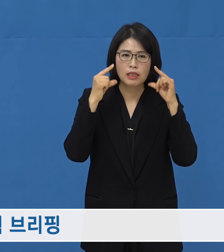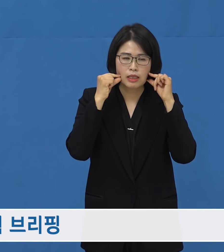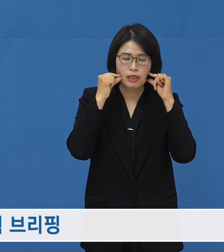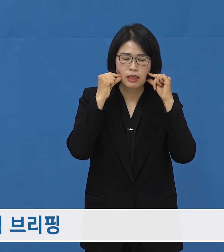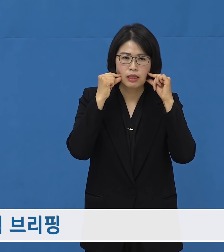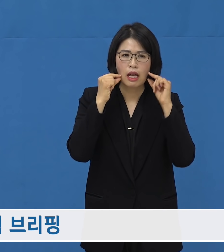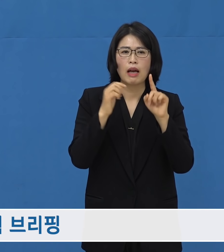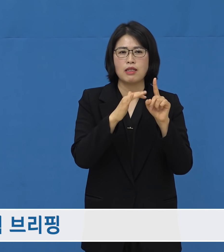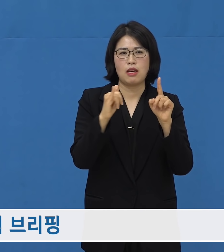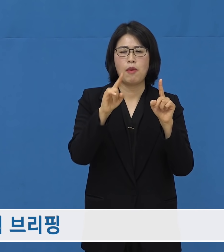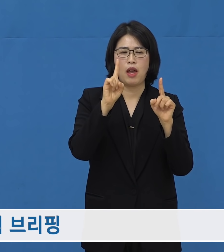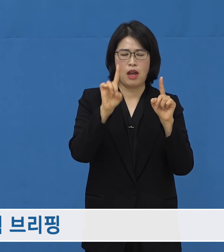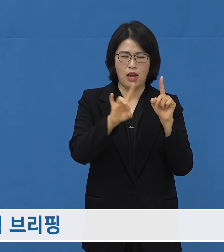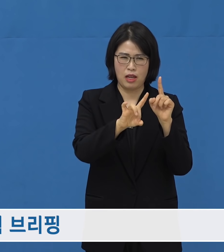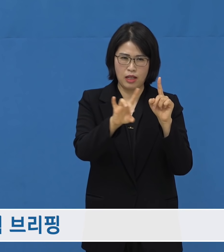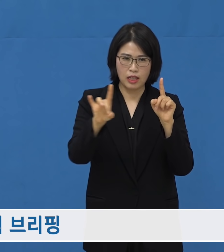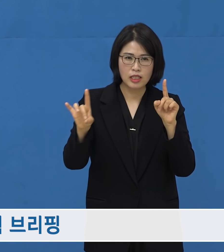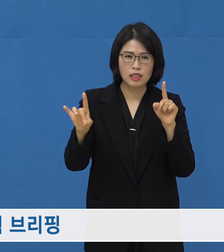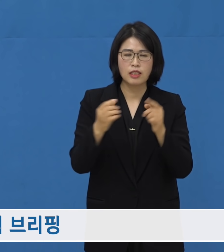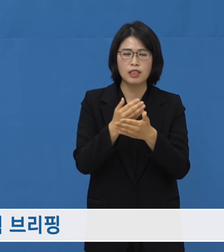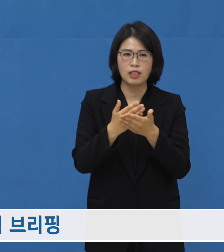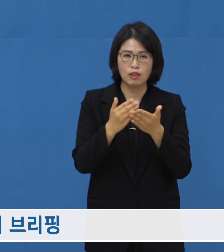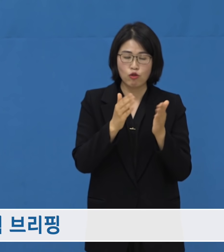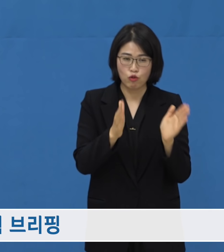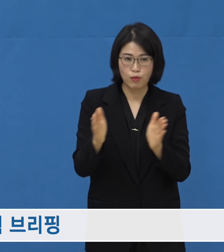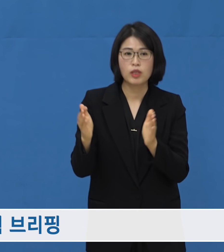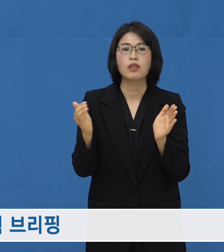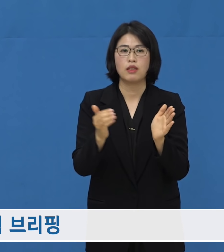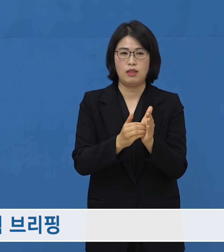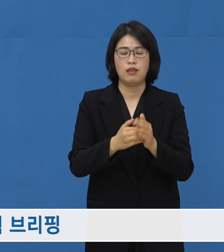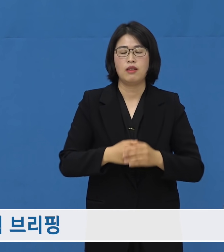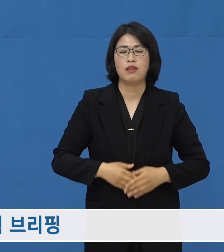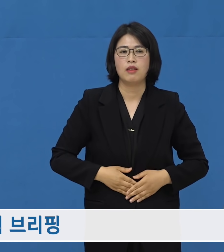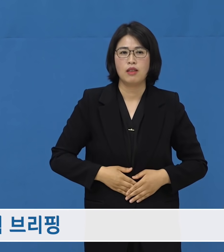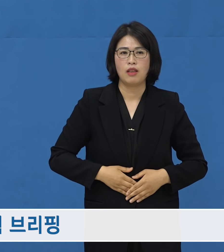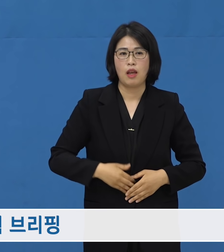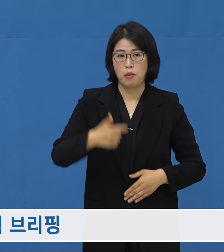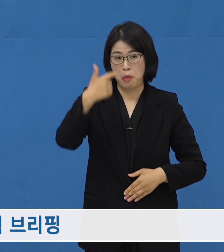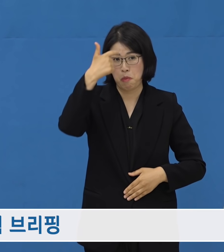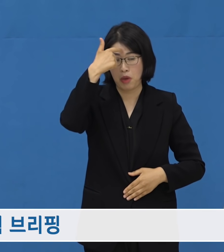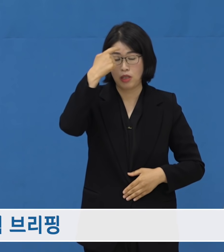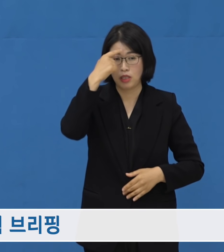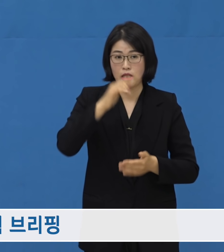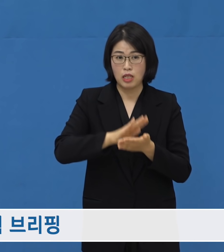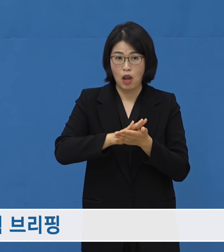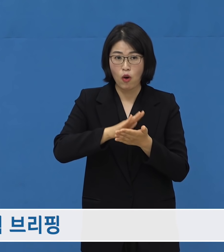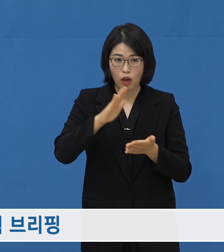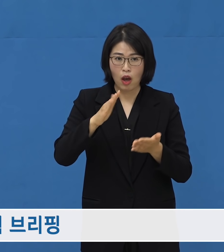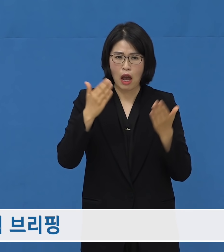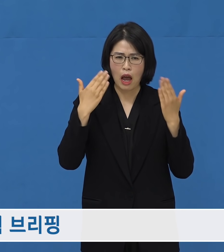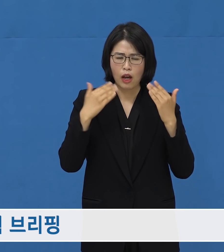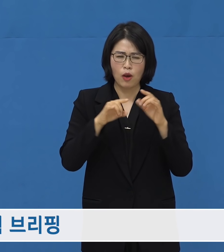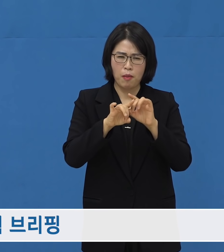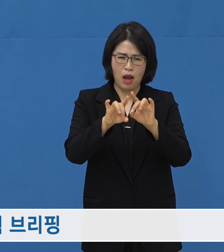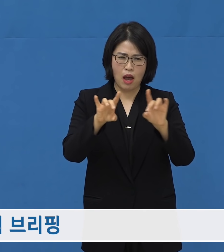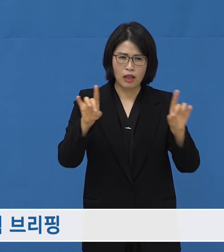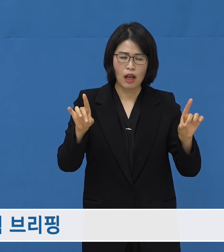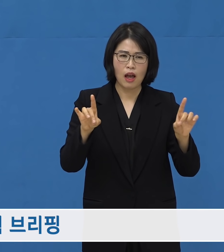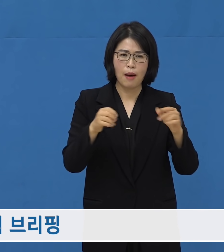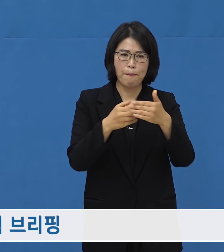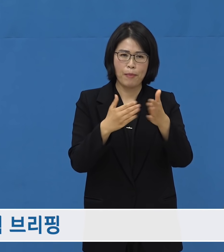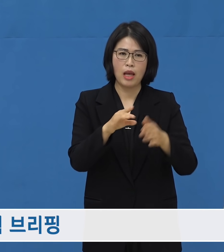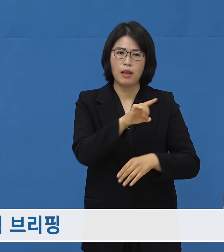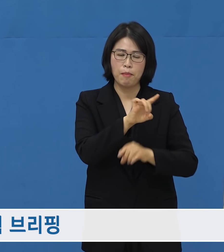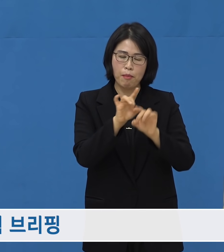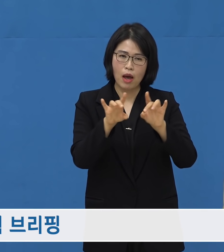1매씩 확보해 등교를 대비하고 있습니다. 비접촉식 체온계도 모든 학교에 학급당